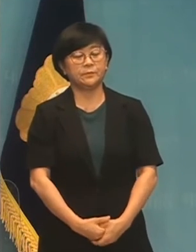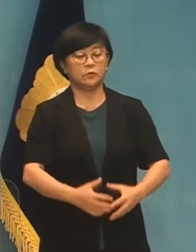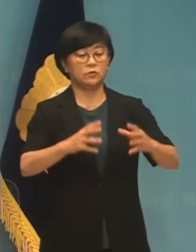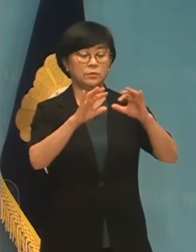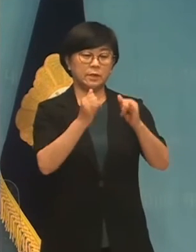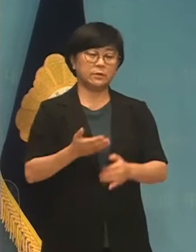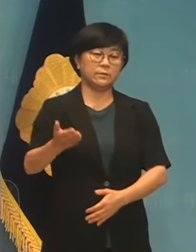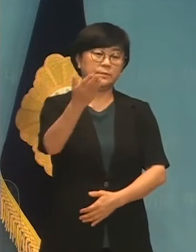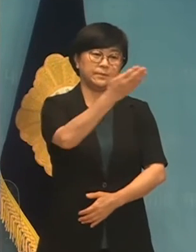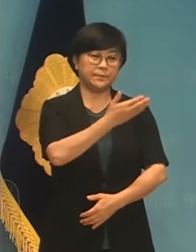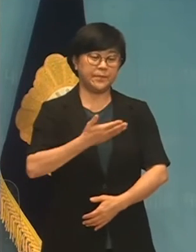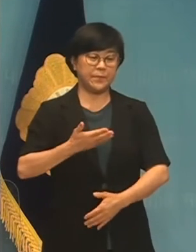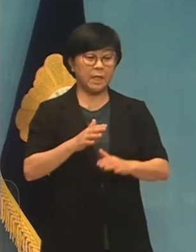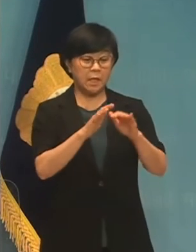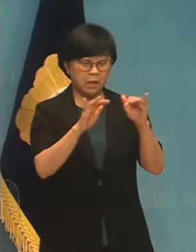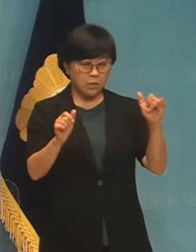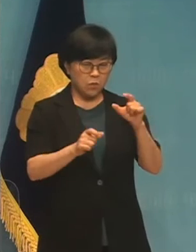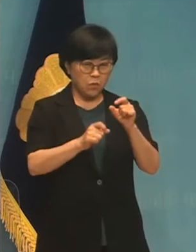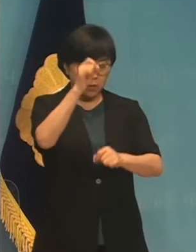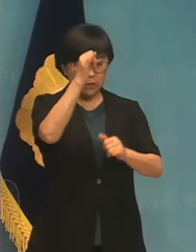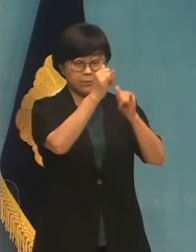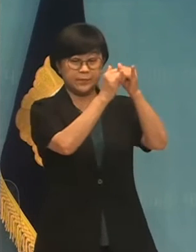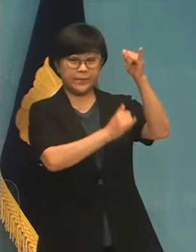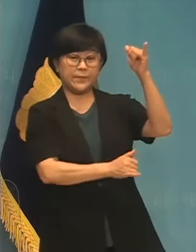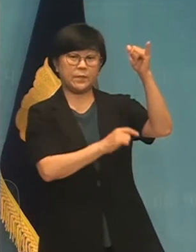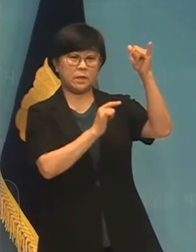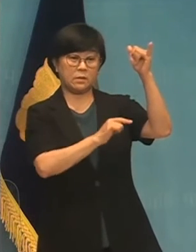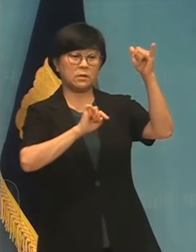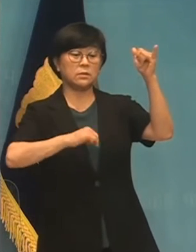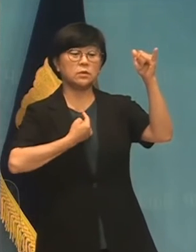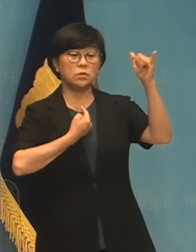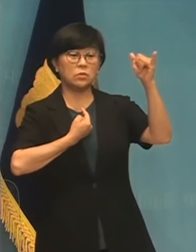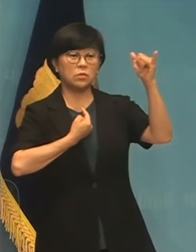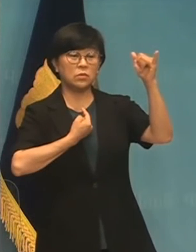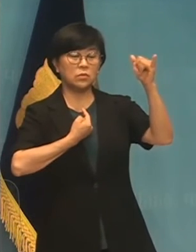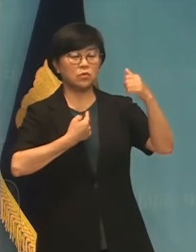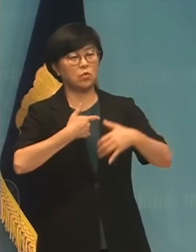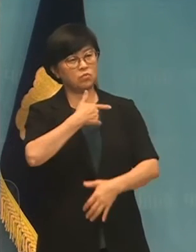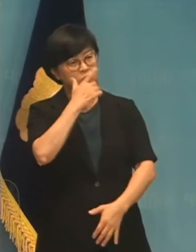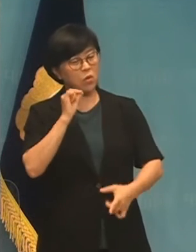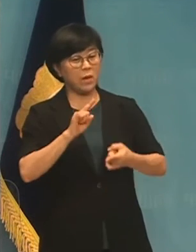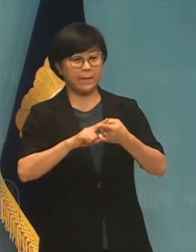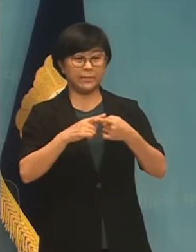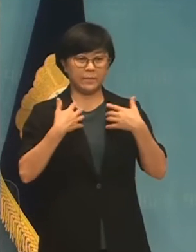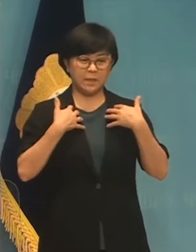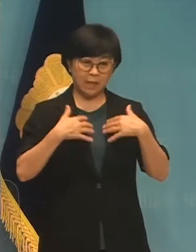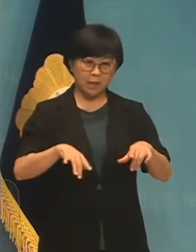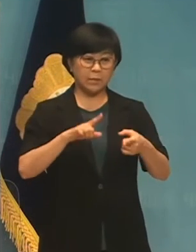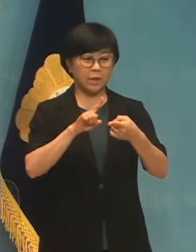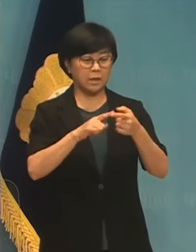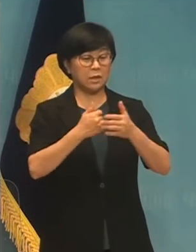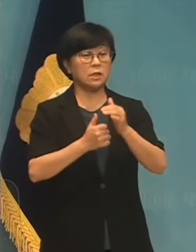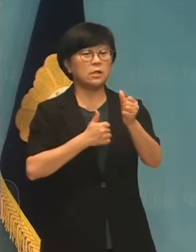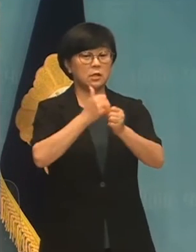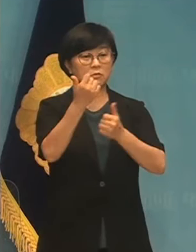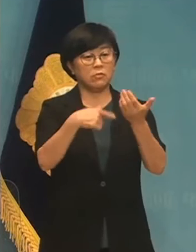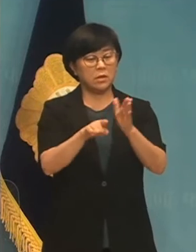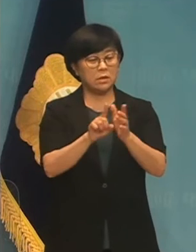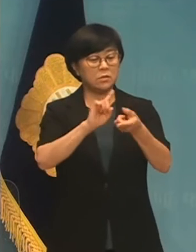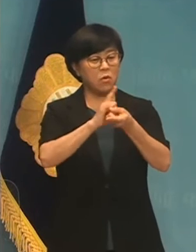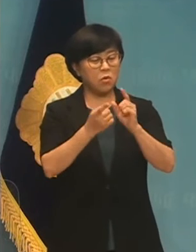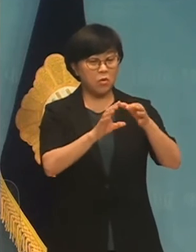국민 여러분, 인간은 오랜 역사 동안 스스로의 취약성을 극복하기 위해 서로 관계를 맺으며